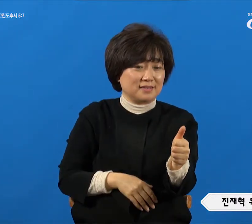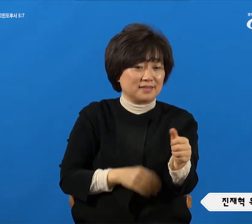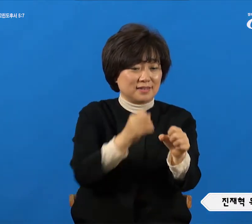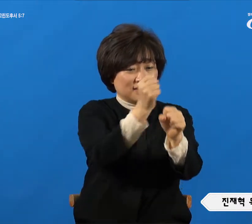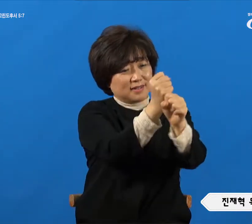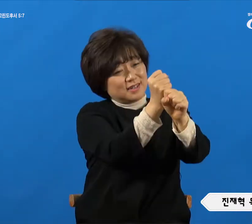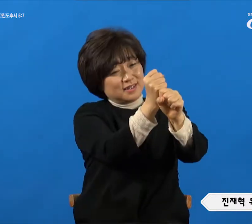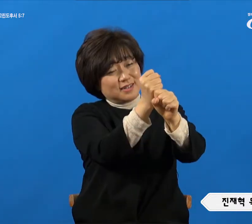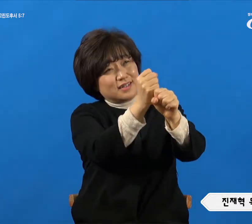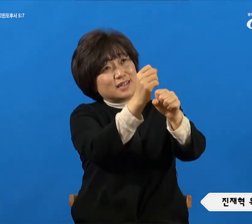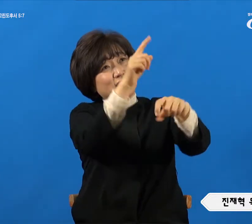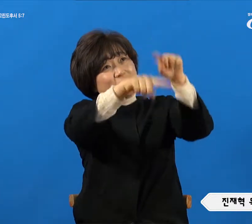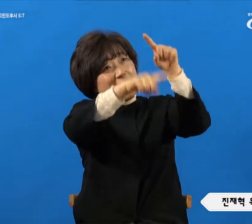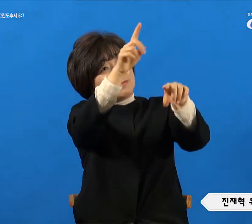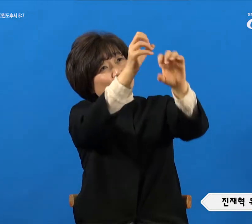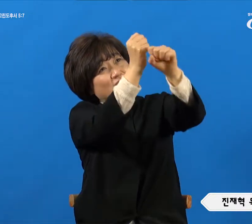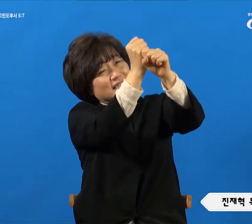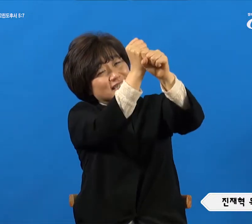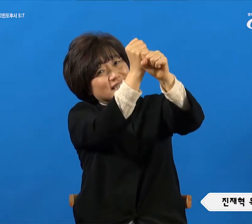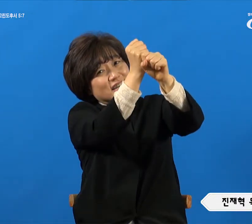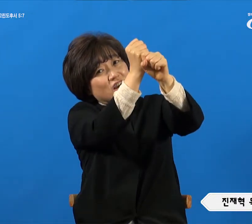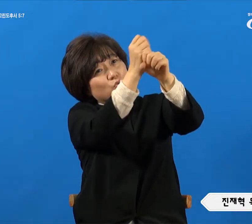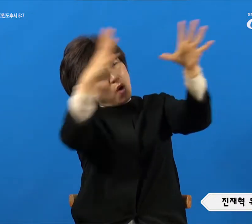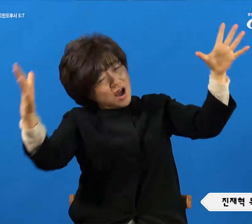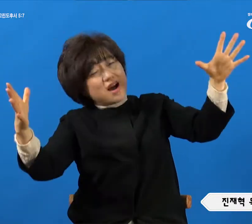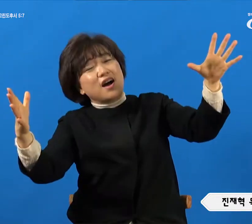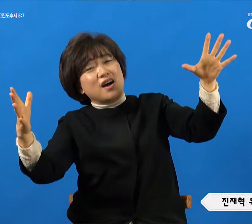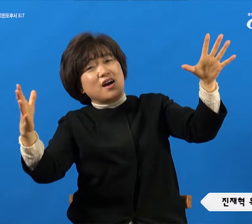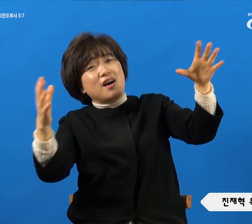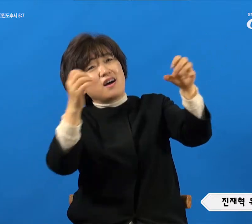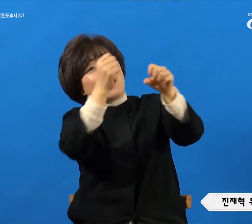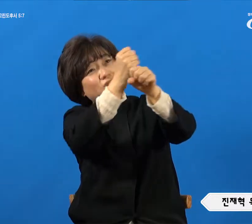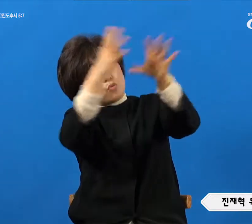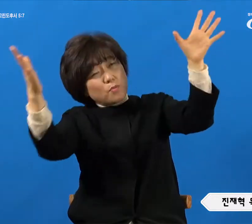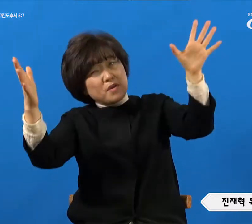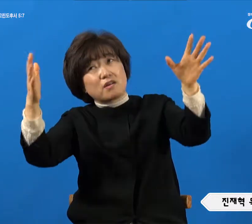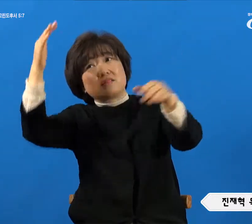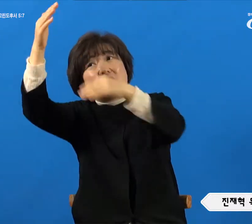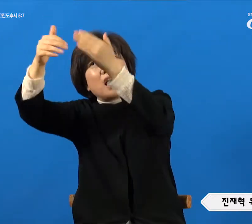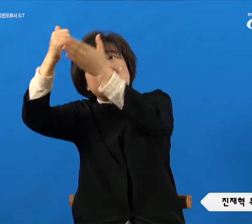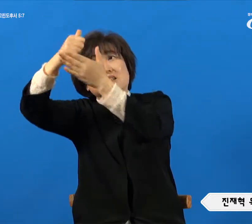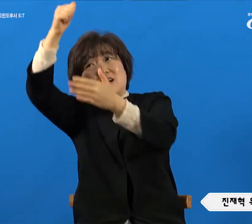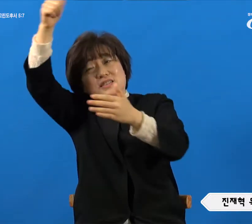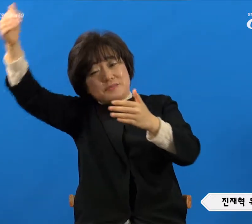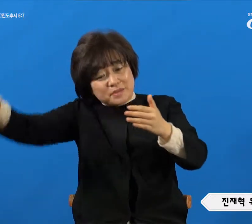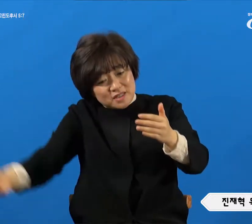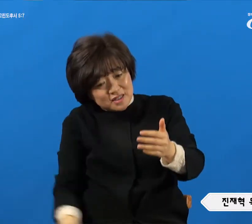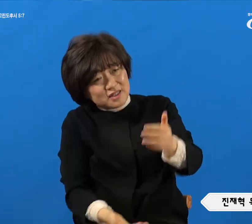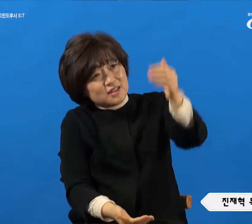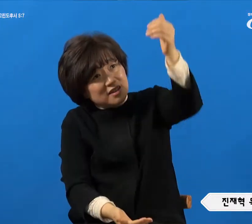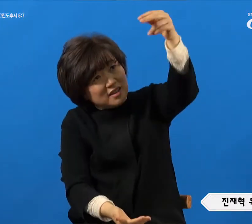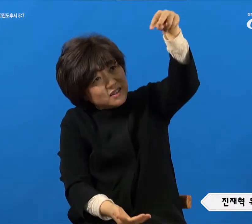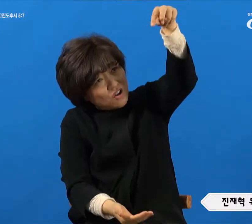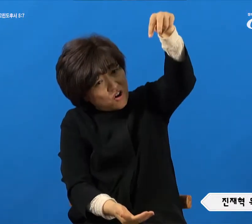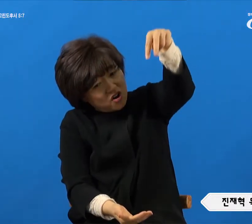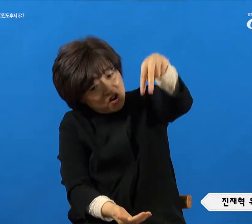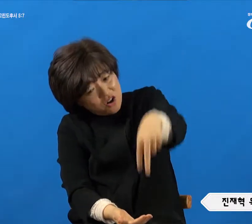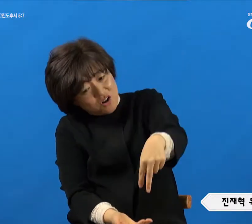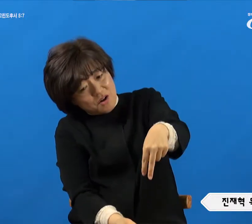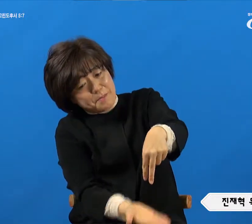말씀합니다. 내 손을 놓고 떨어지면 하나님이 밑에서 받으시겠다고